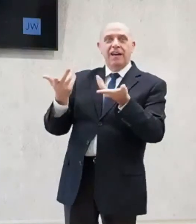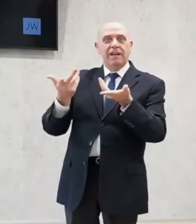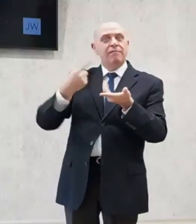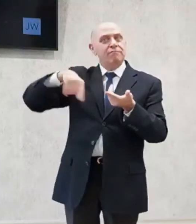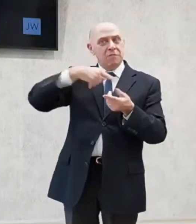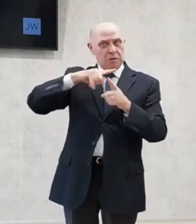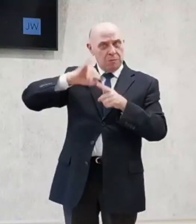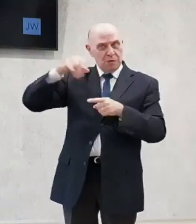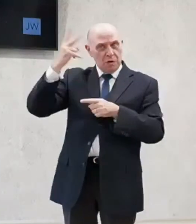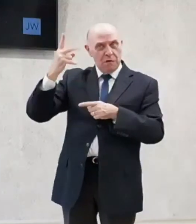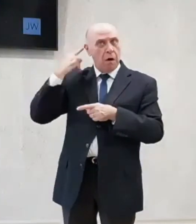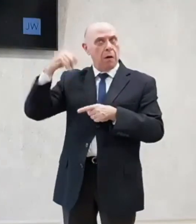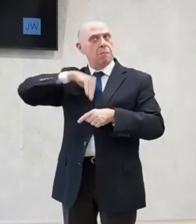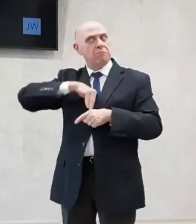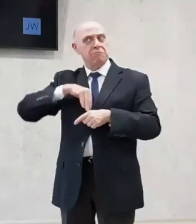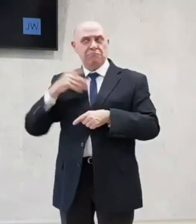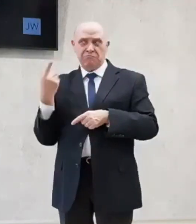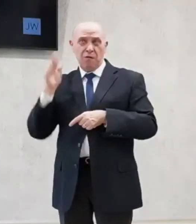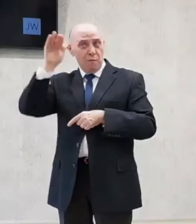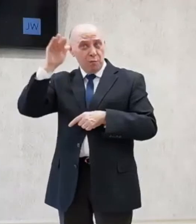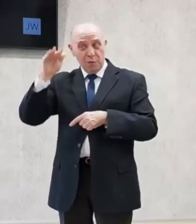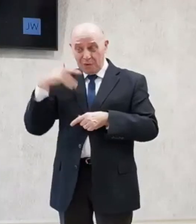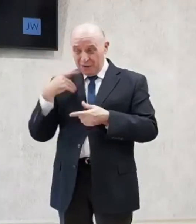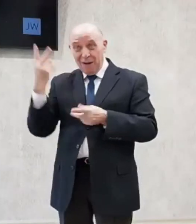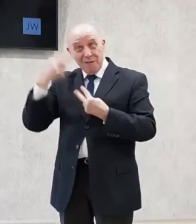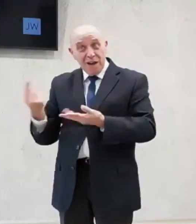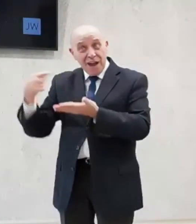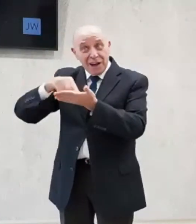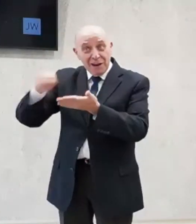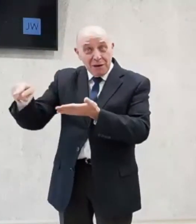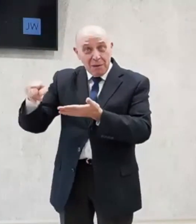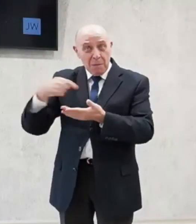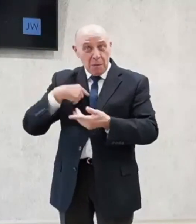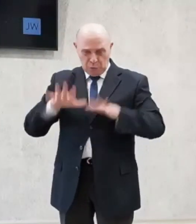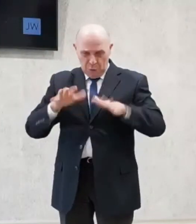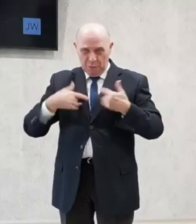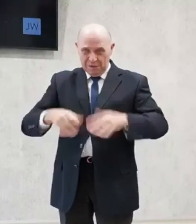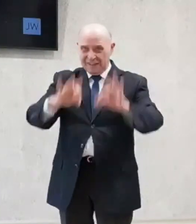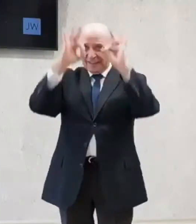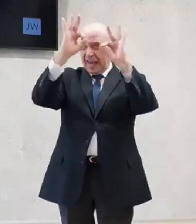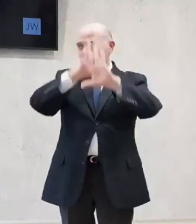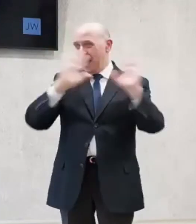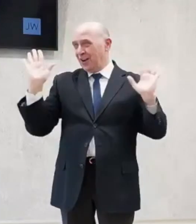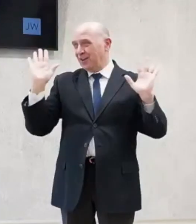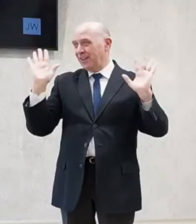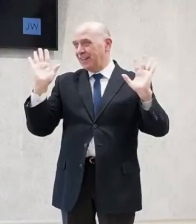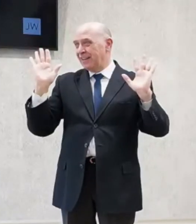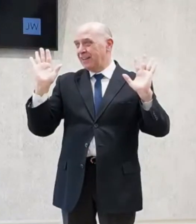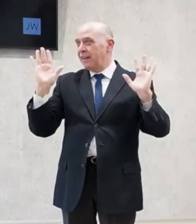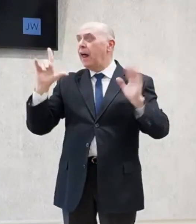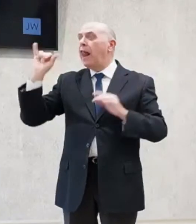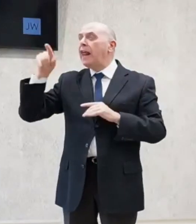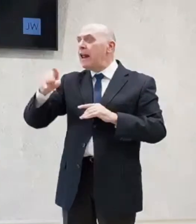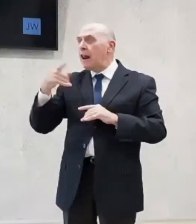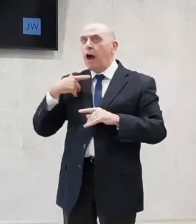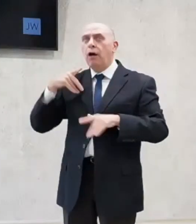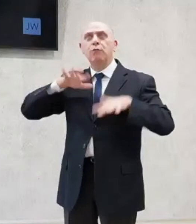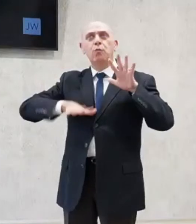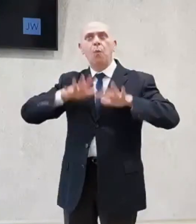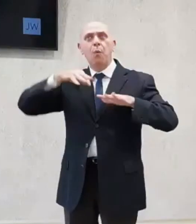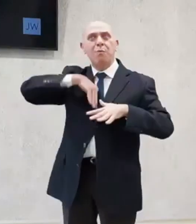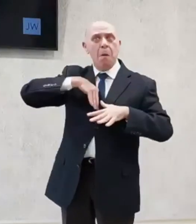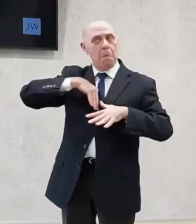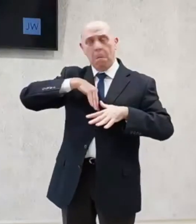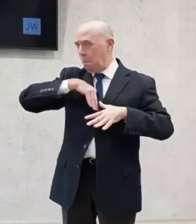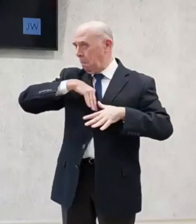diciamo Non abbiamo dubbi che quando però messo si avvererà e Lina non aveva dubbi che questo si sarebbe avverato a suo tempo